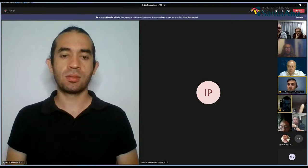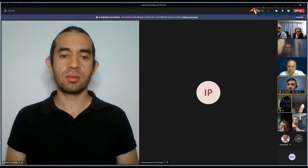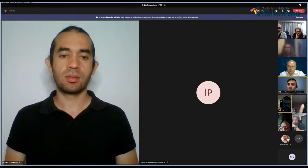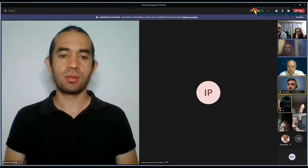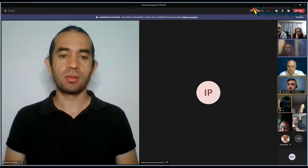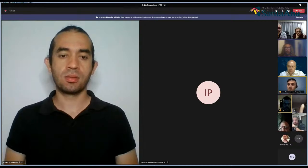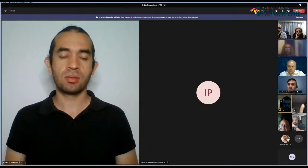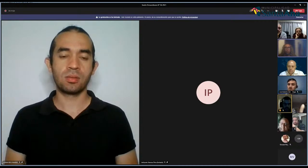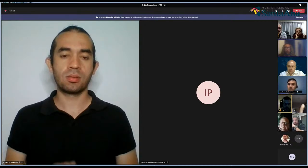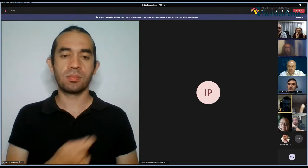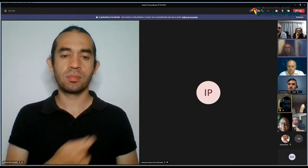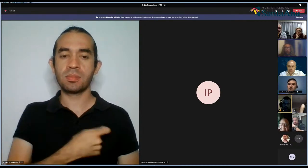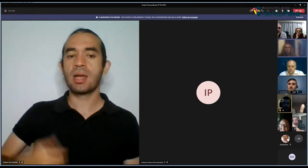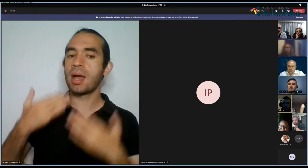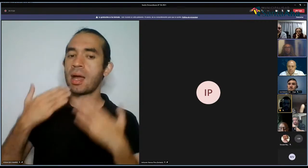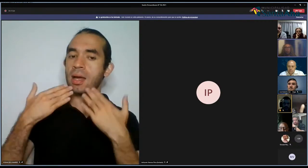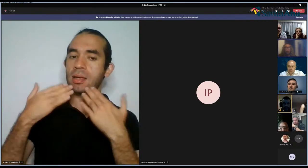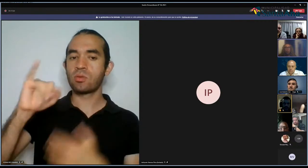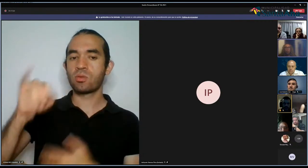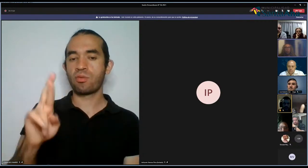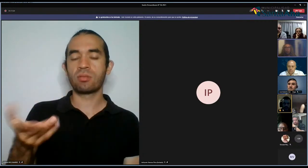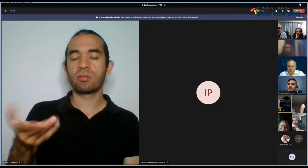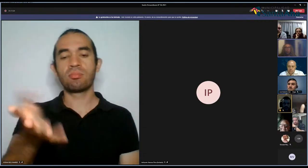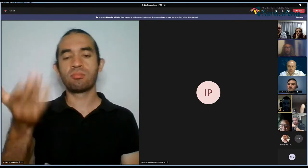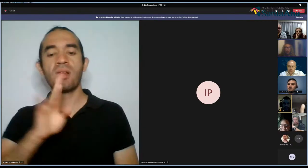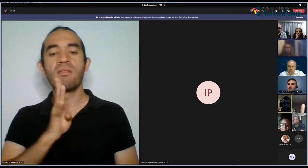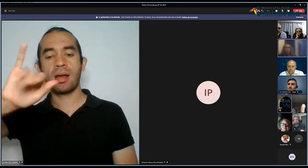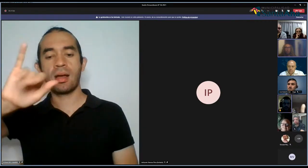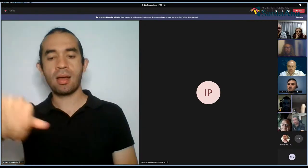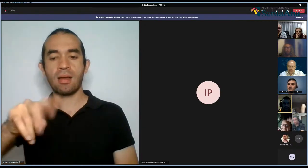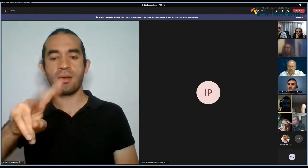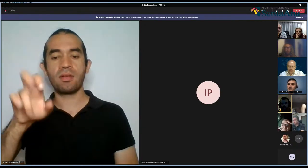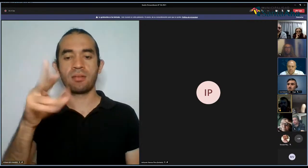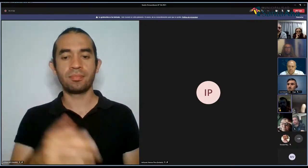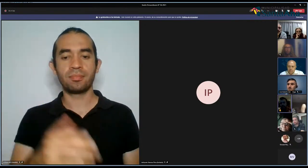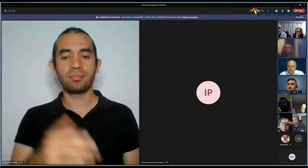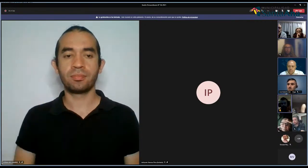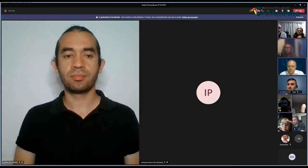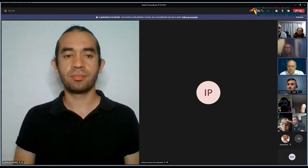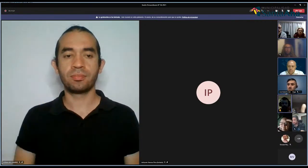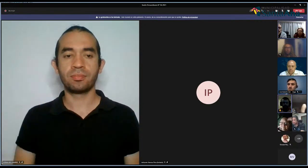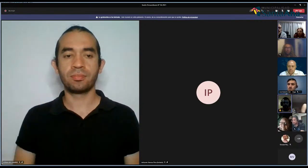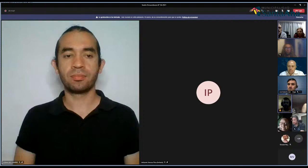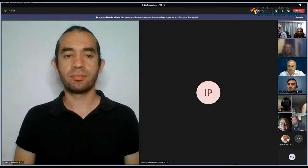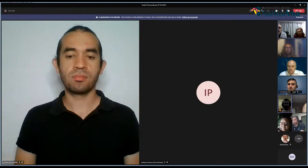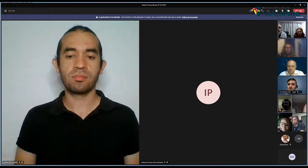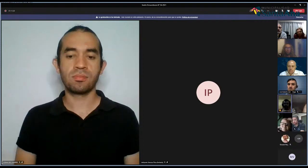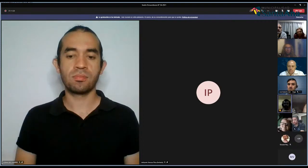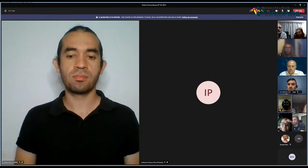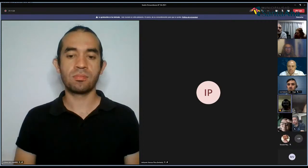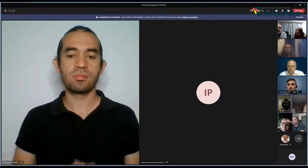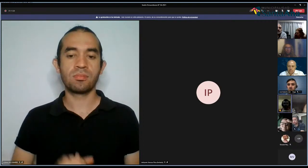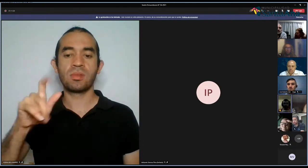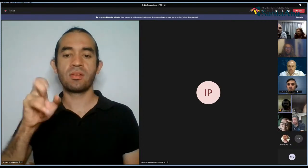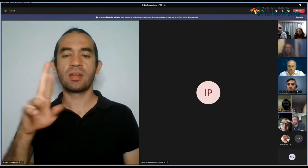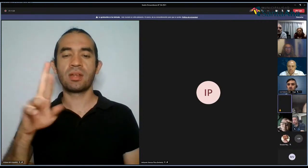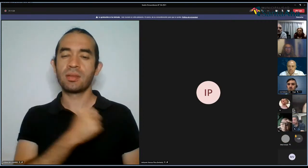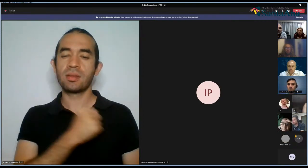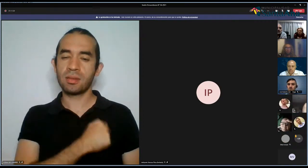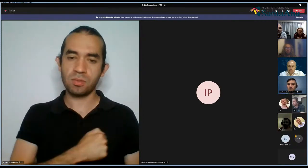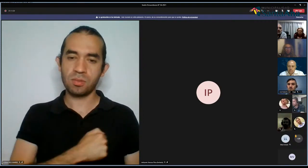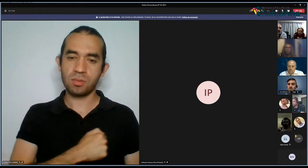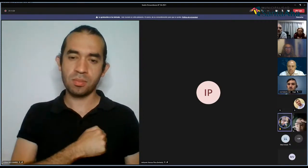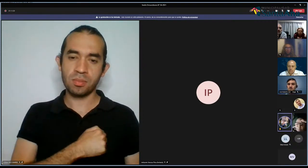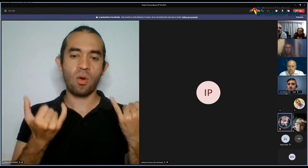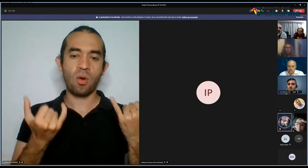gracias a usted roberto tiene la palabra don javier adelante unos diez con las disculpas del caso porque ahora se me fue